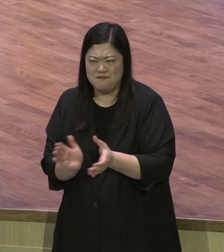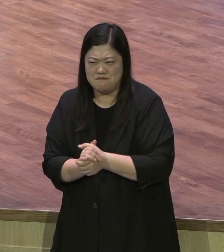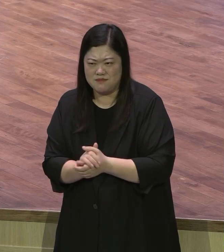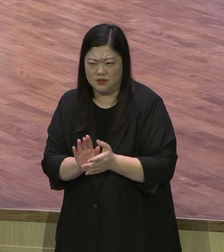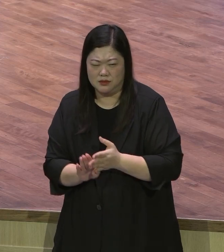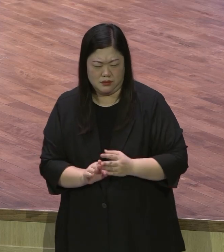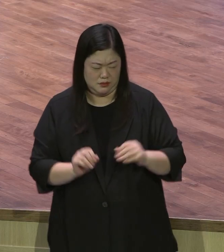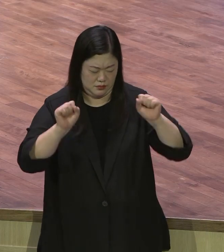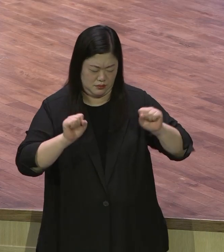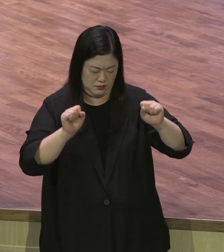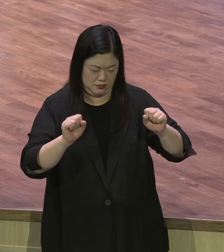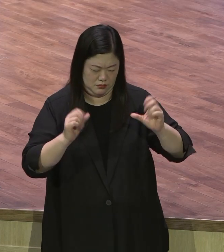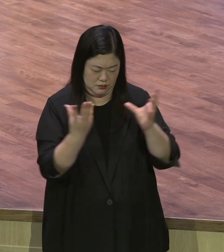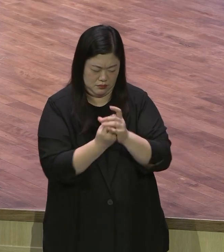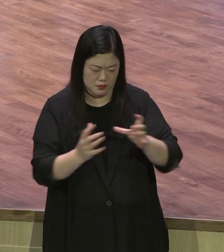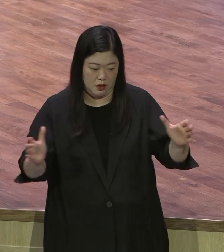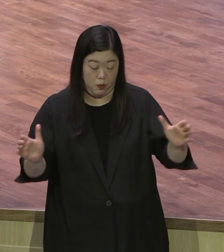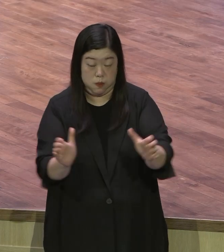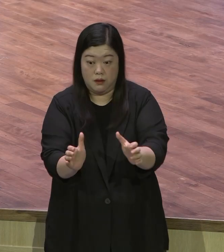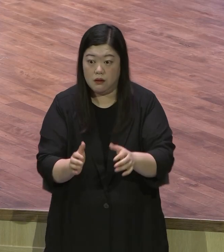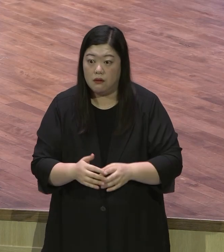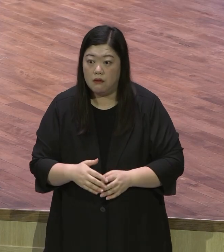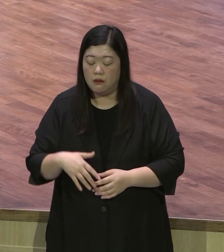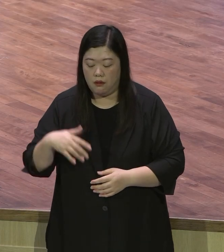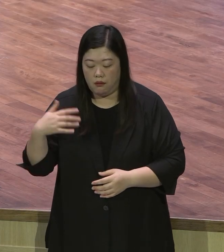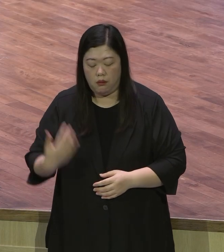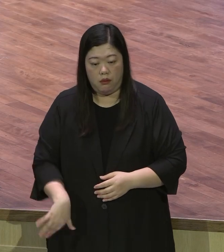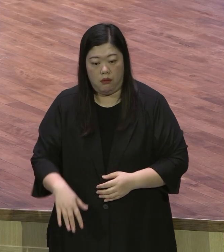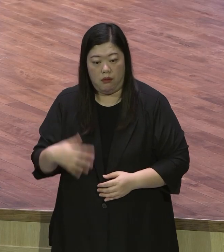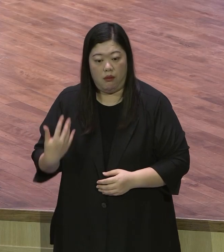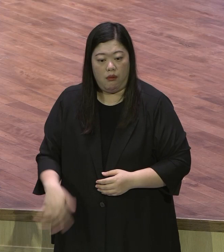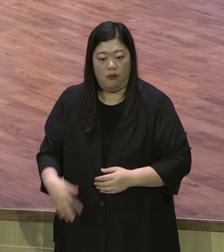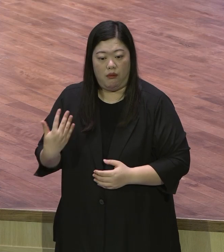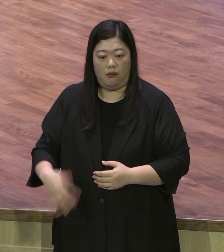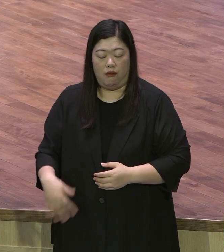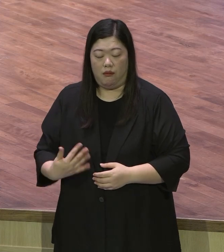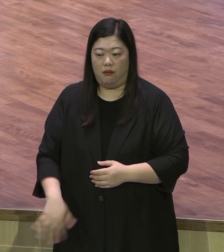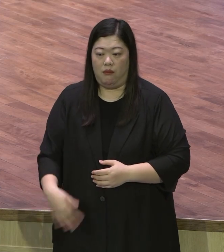일상 생활 속에서도 분별력을 가지고 객관성을 가지고